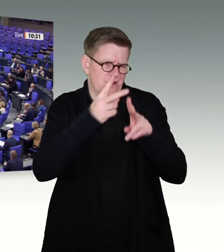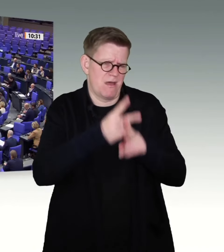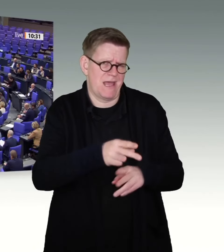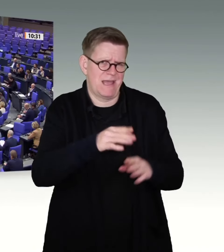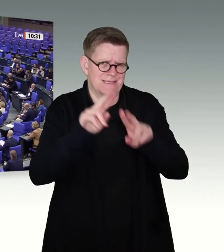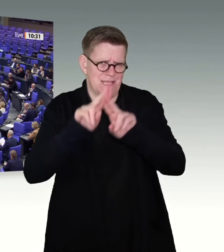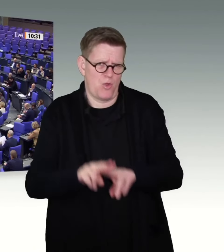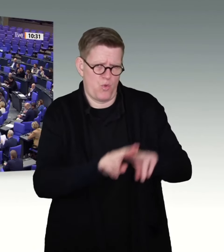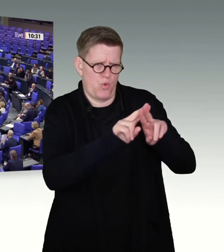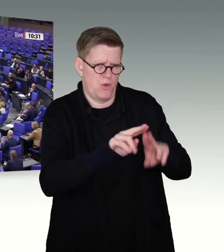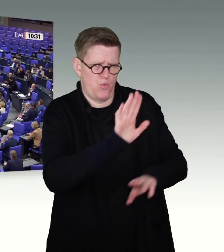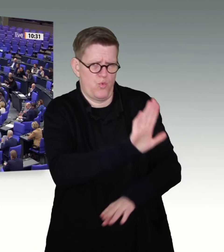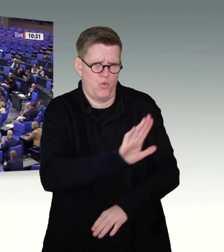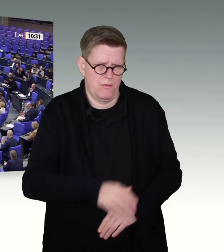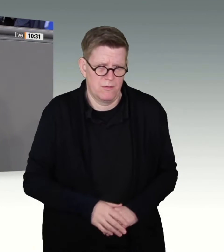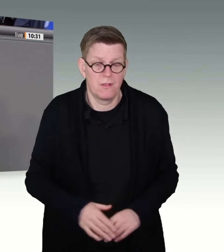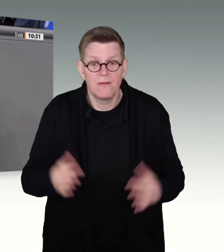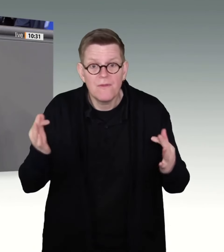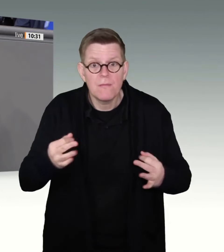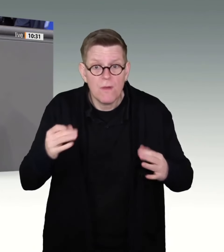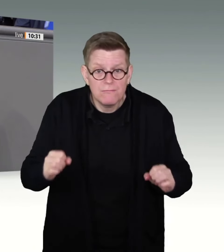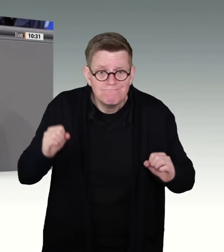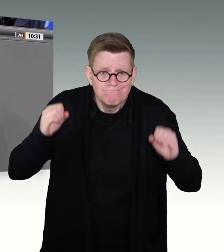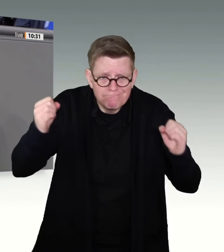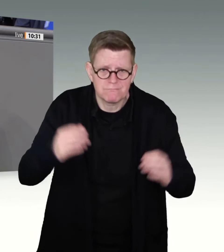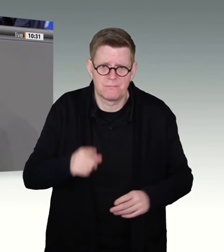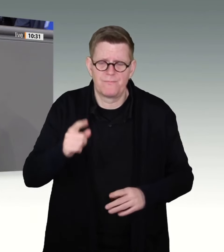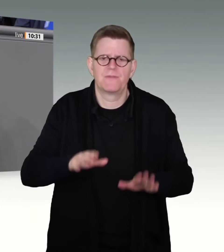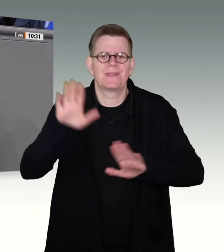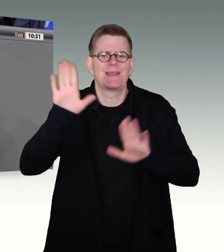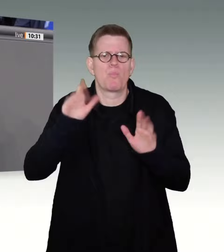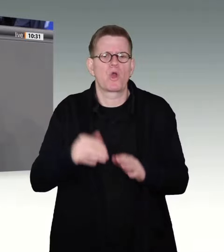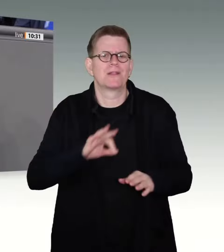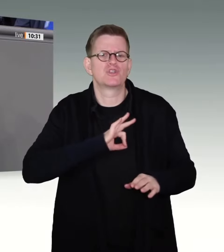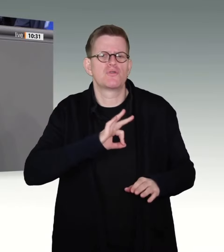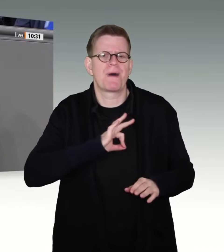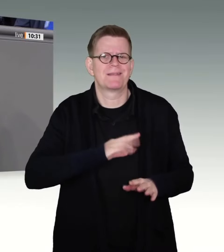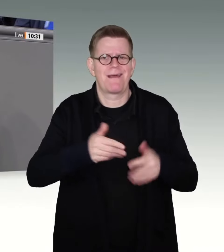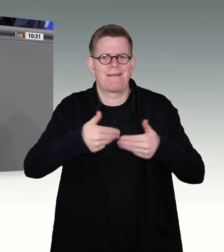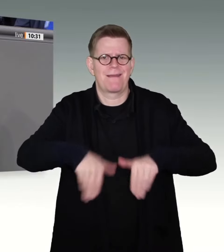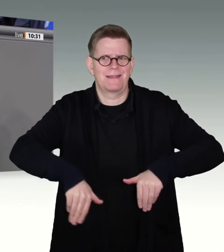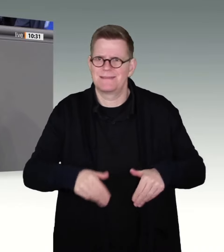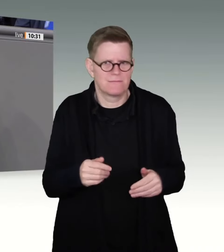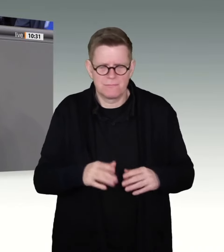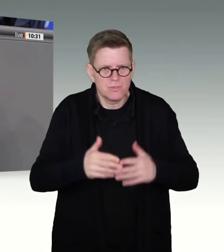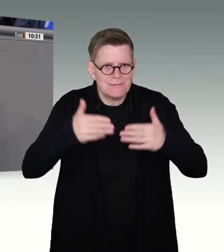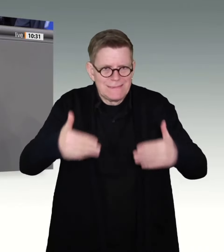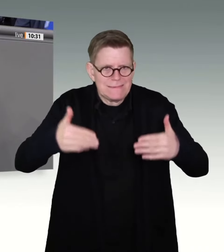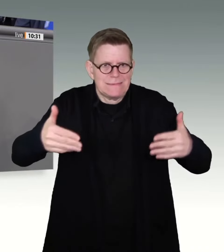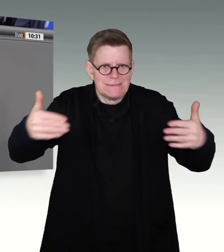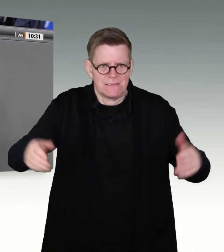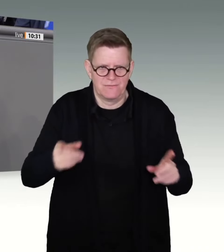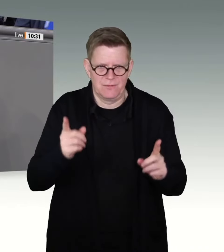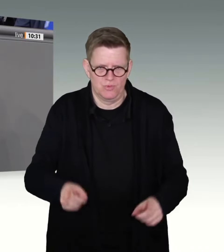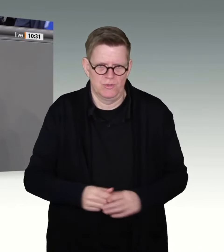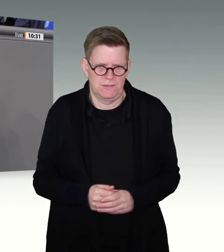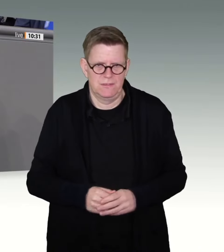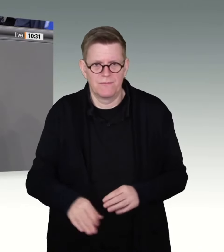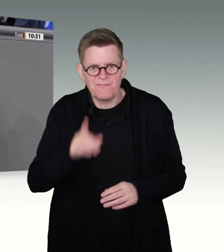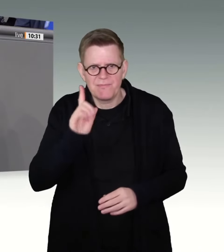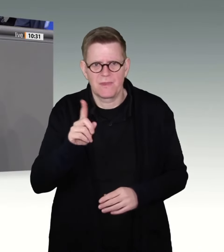Wir brauchen einen Ruck. Wir brauchen einen Ruck über demokratische Parteiengrenzen hinaus. Und jeder, jeder, der sich mit Baupolitik auskennt,